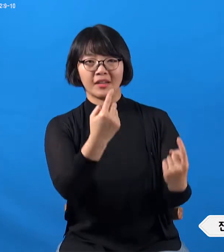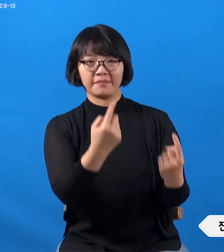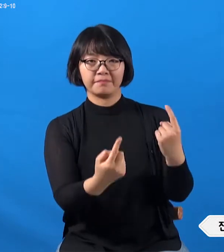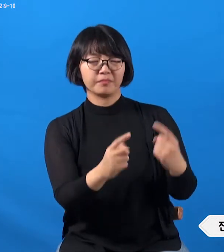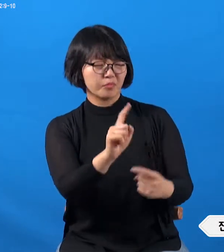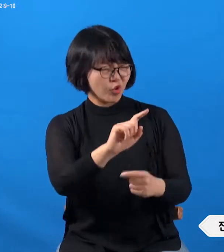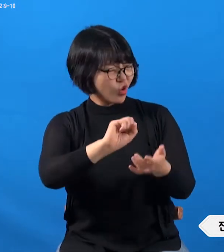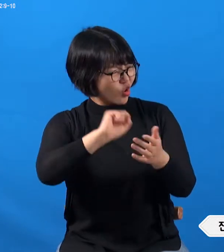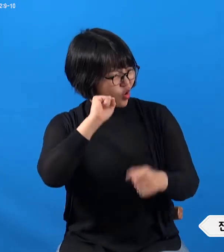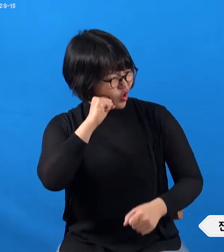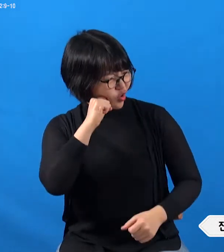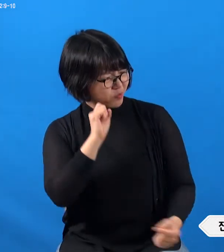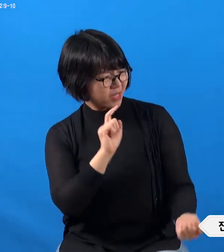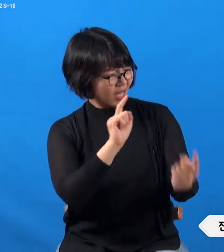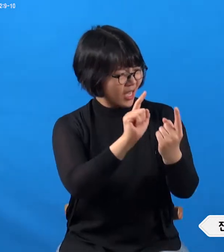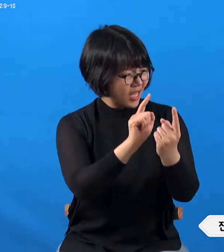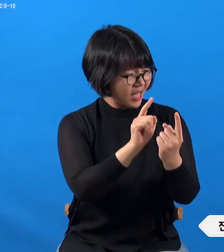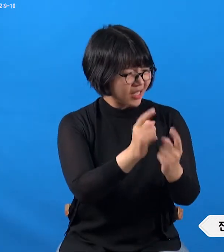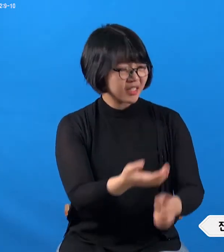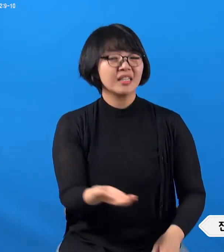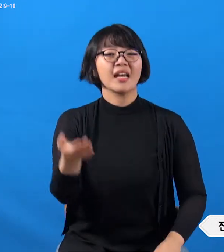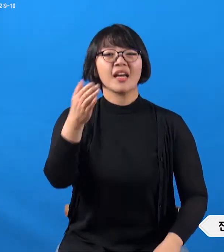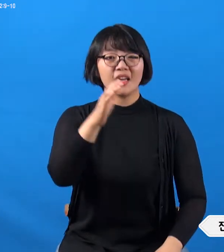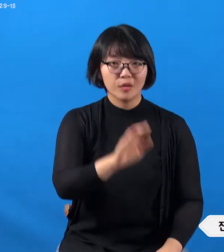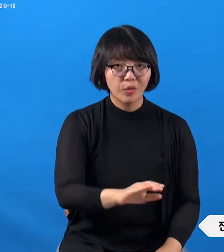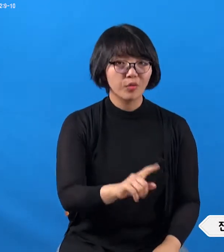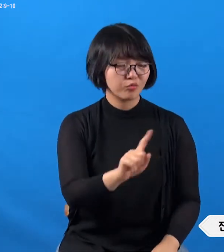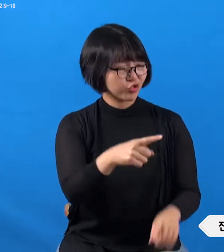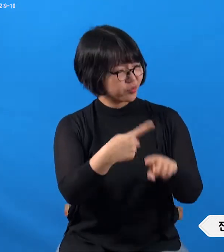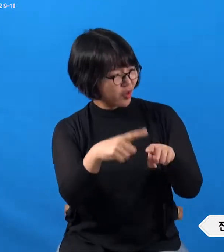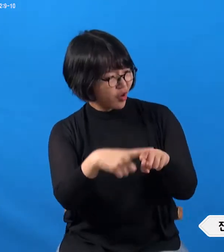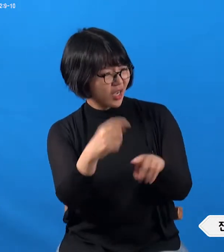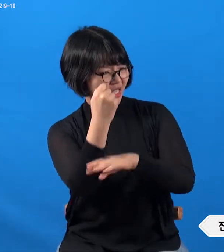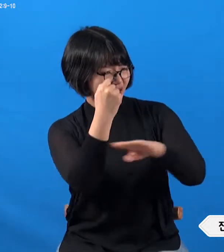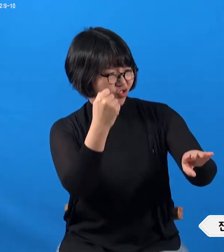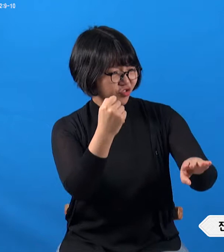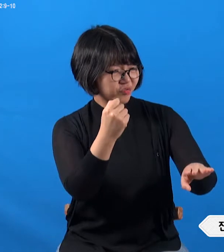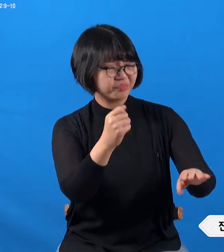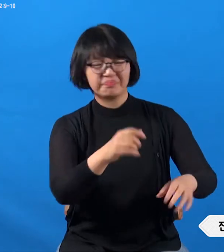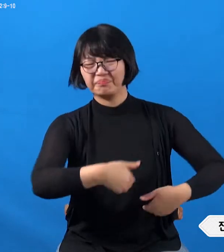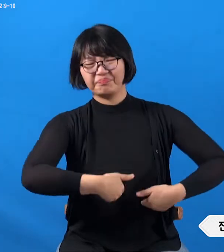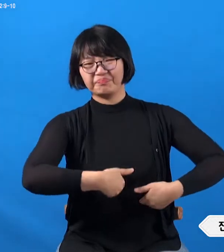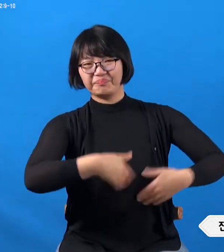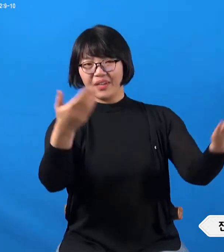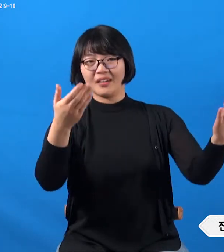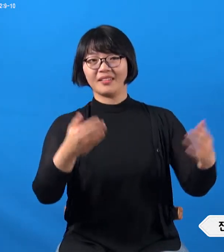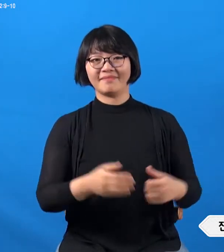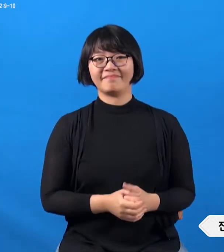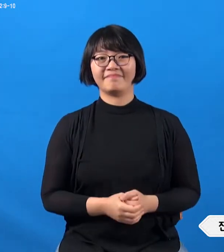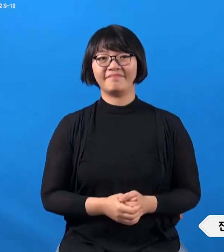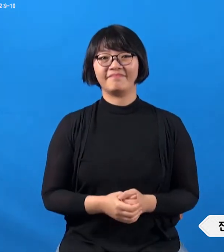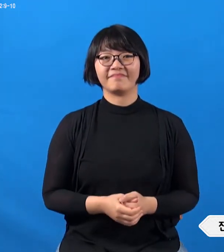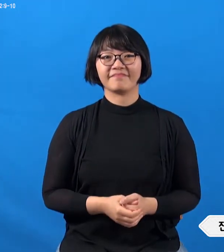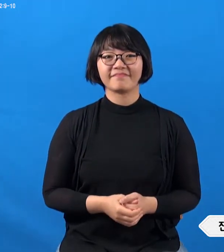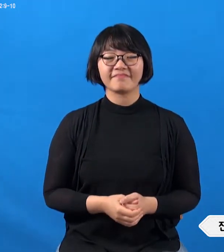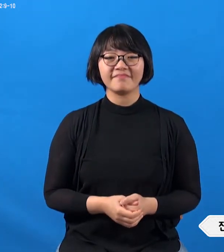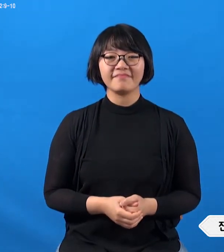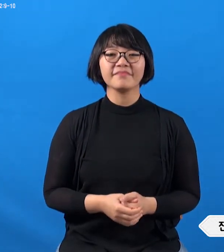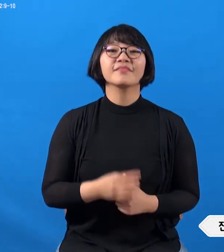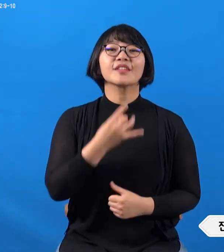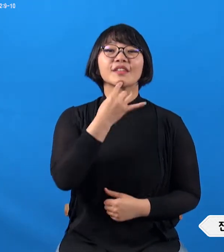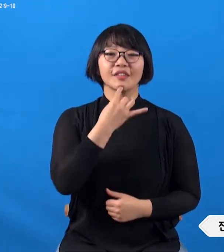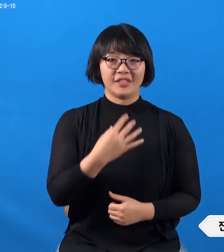우리를 향해서 다가온다 할지라도 어떤 판단과 평가야 전혀 준비가 되고 기준이 되지